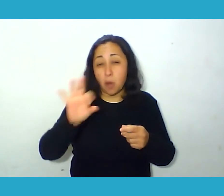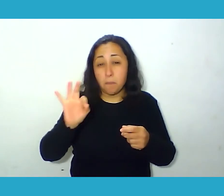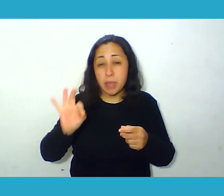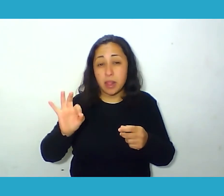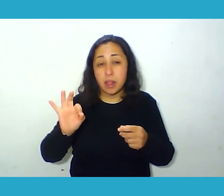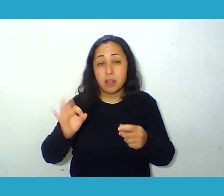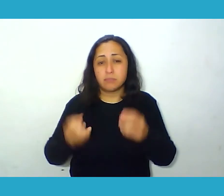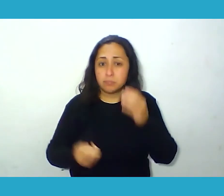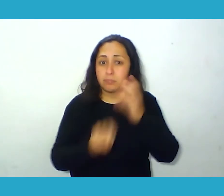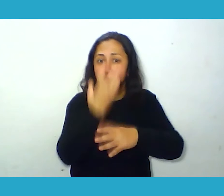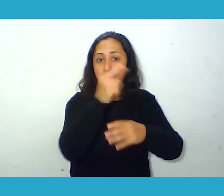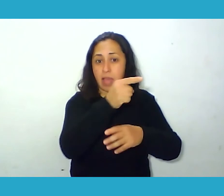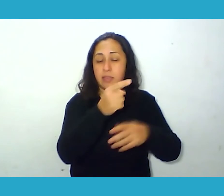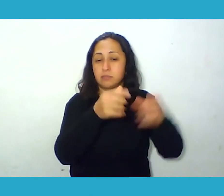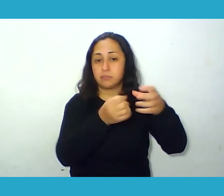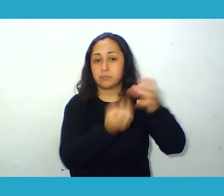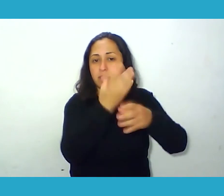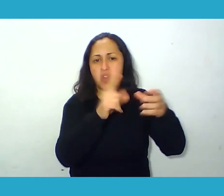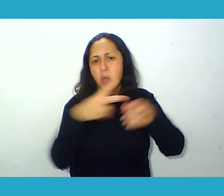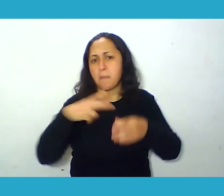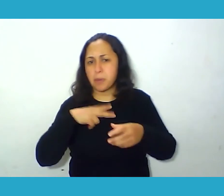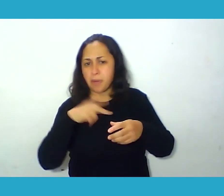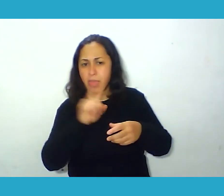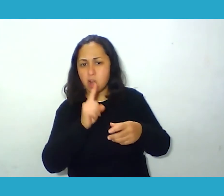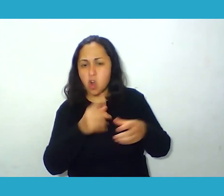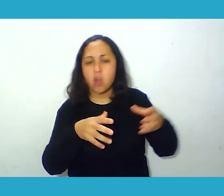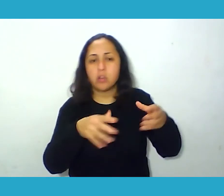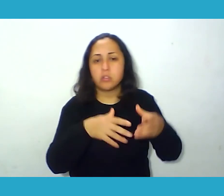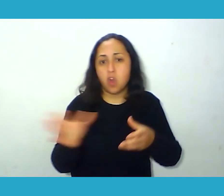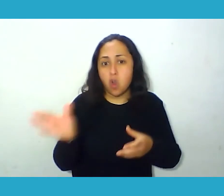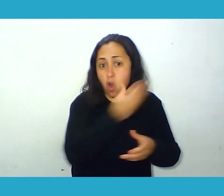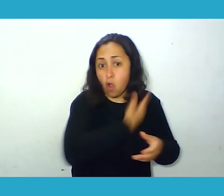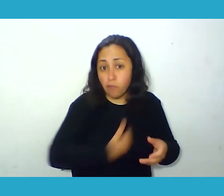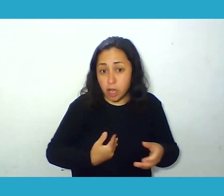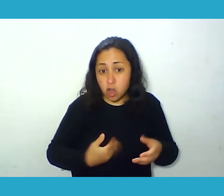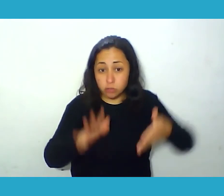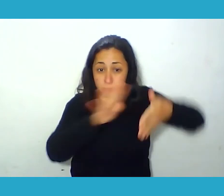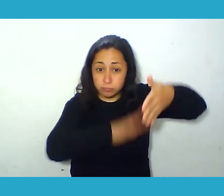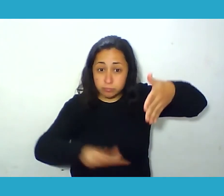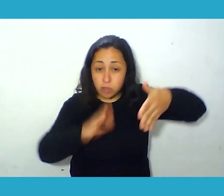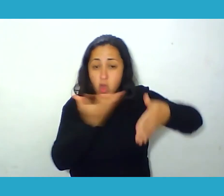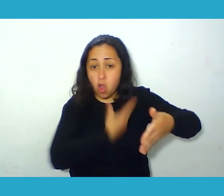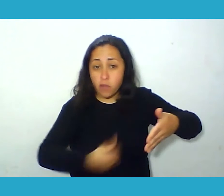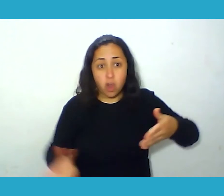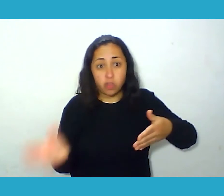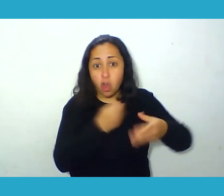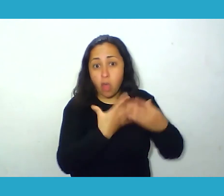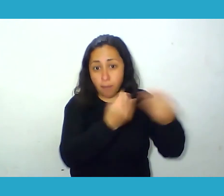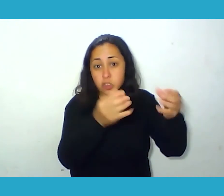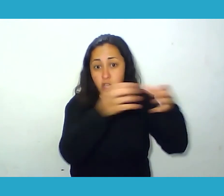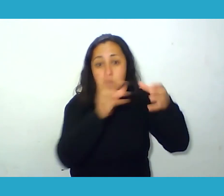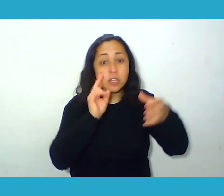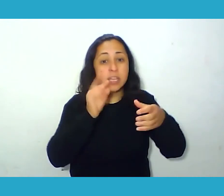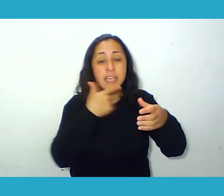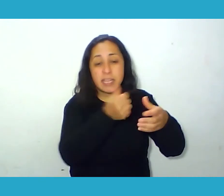países miembros del UNASUR. No es una iniciativa privada, sino que fue ejecutado a través de todos los gobiernos, sin distinciones ideológicas.